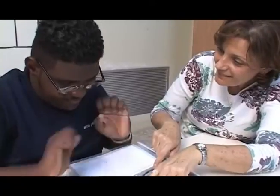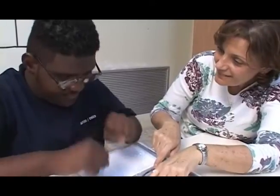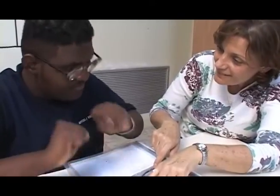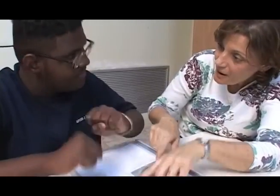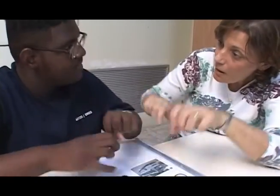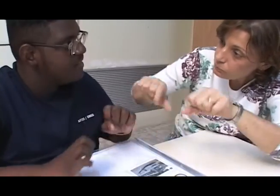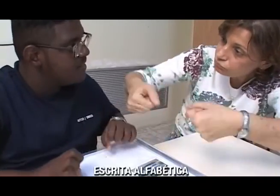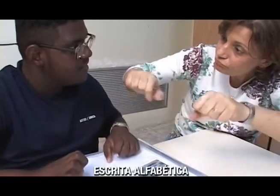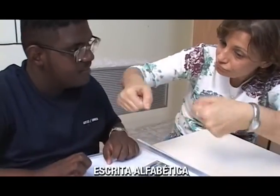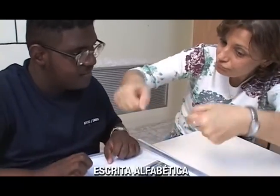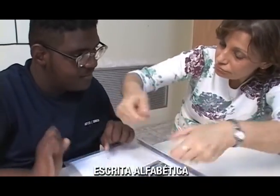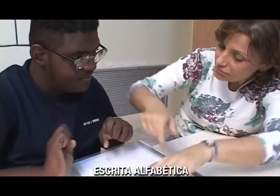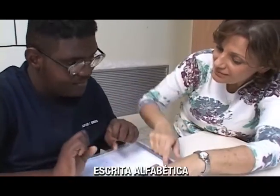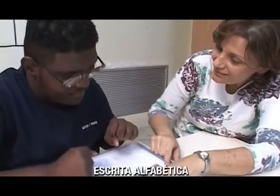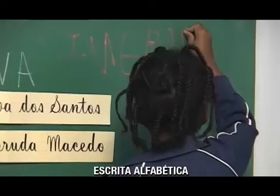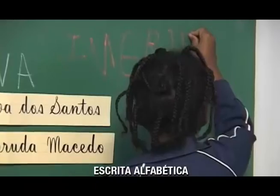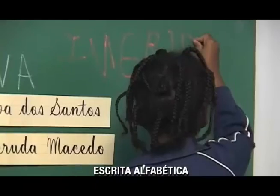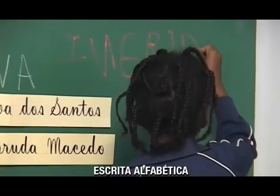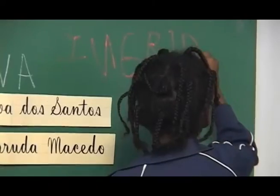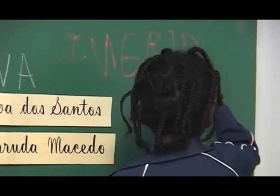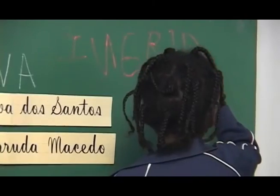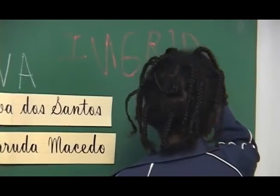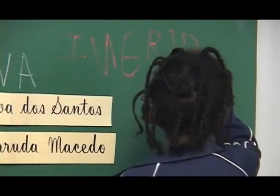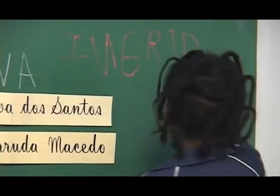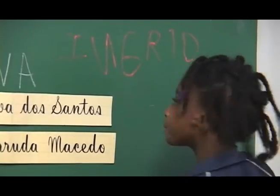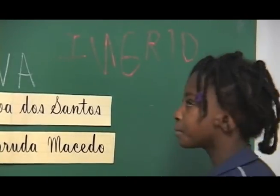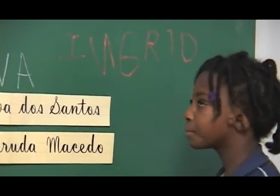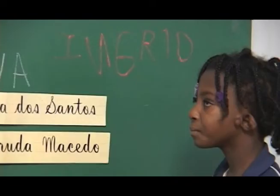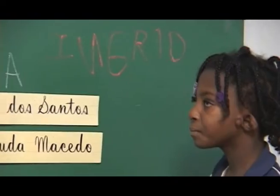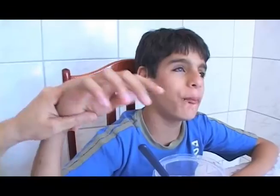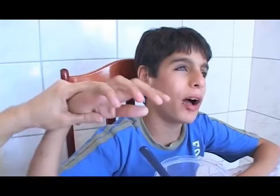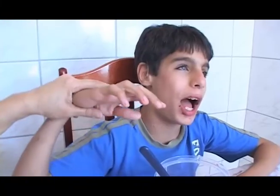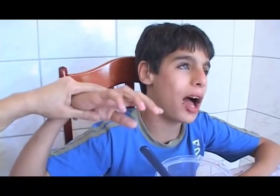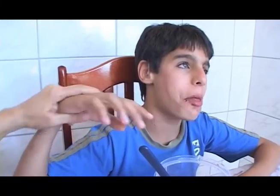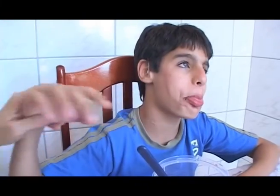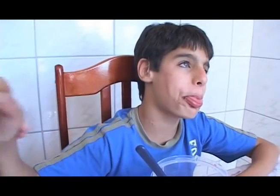visual, escrita alfabética,